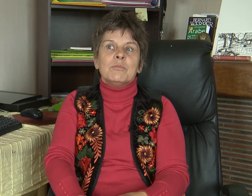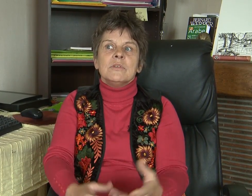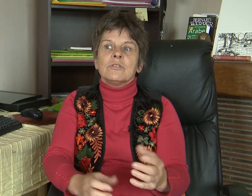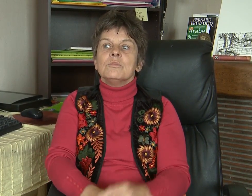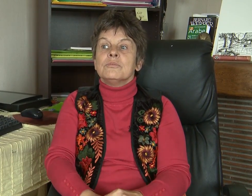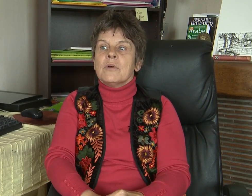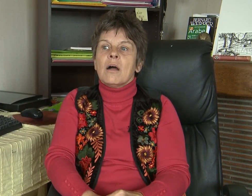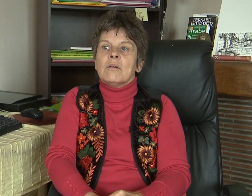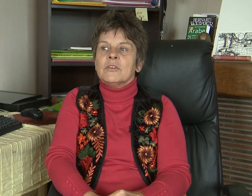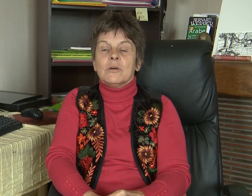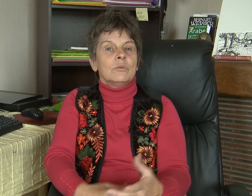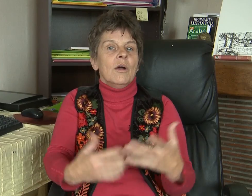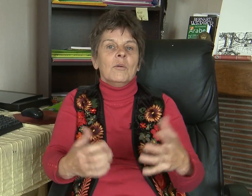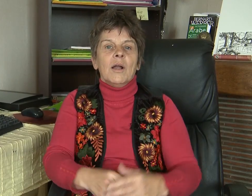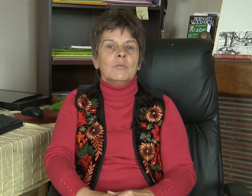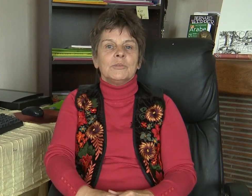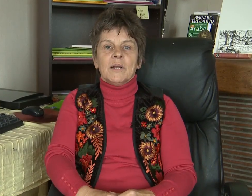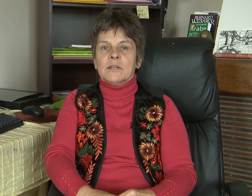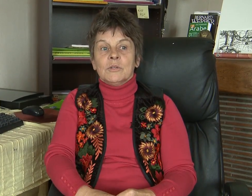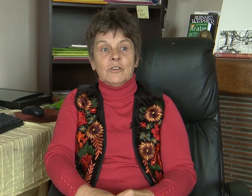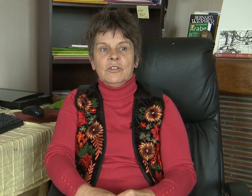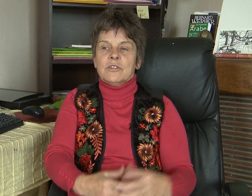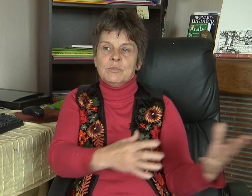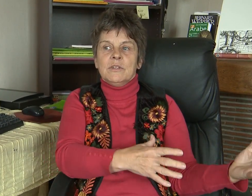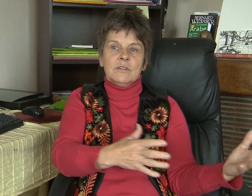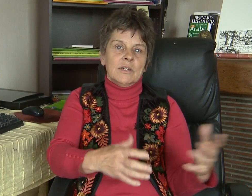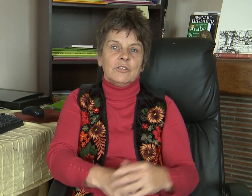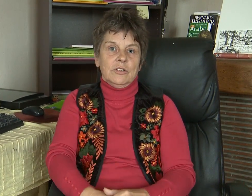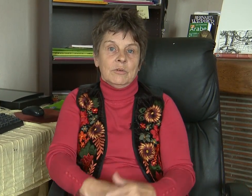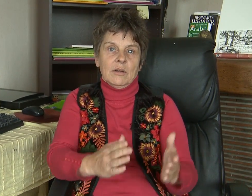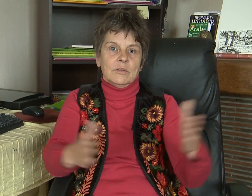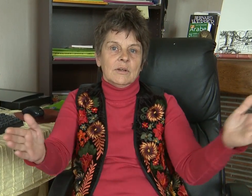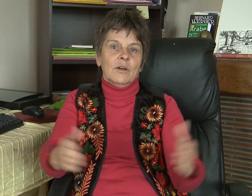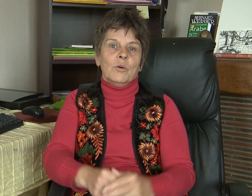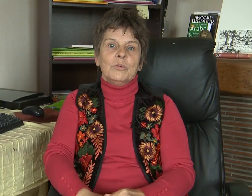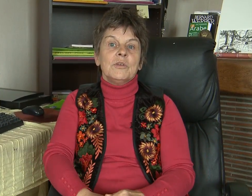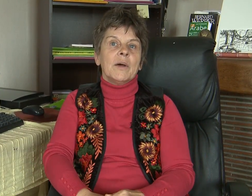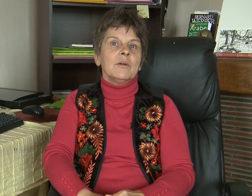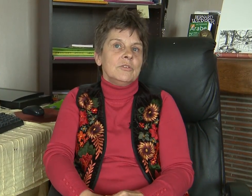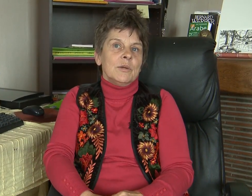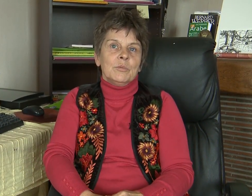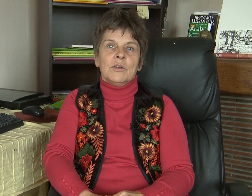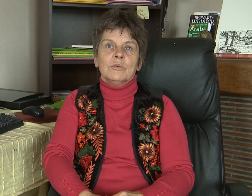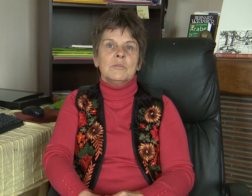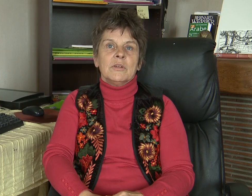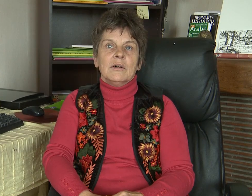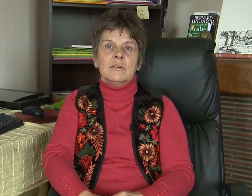des gens de pouvoir, machin, voilà, moi je parle des conarchistes et puis des anarchistes, voilà. On peut séparer aussi la population comme ça.